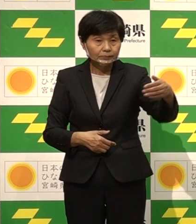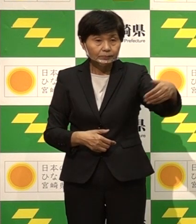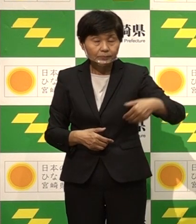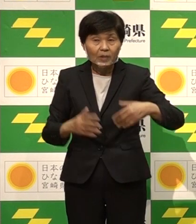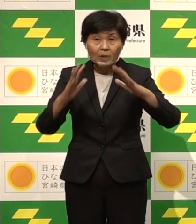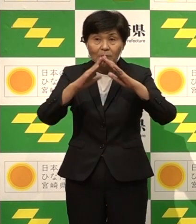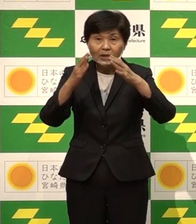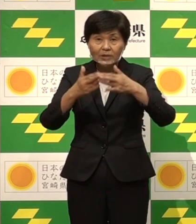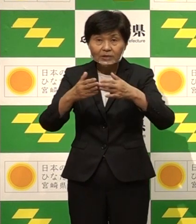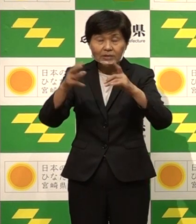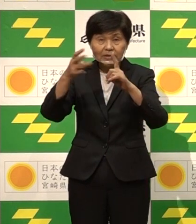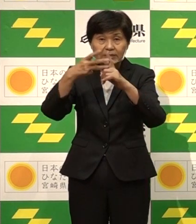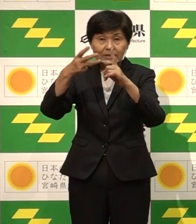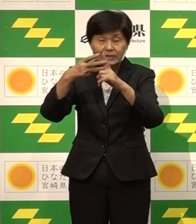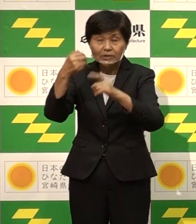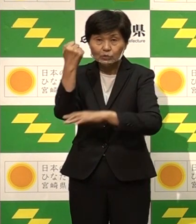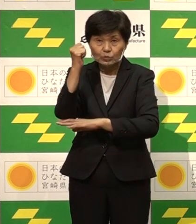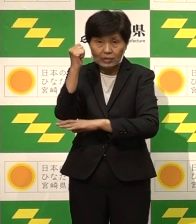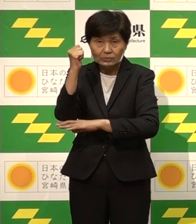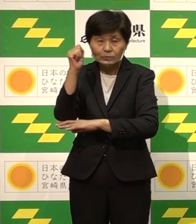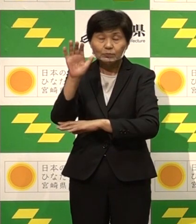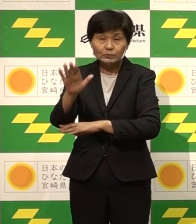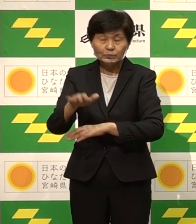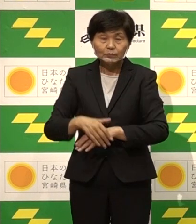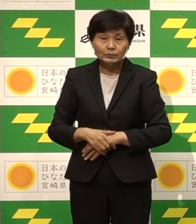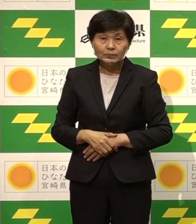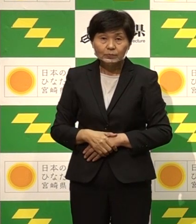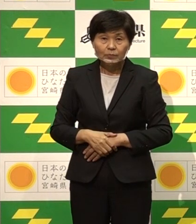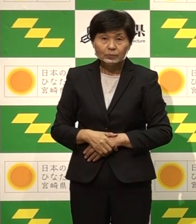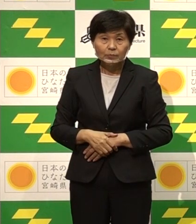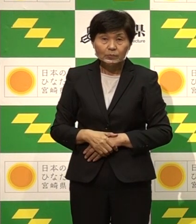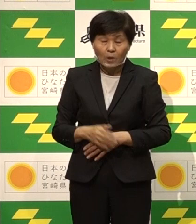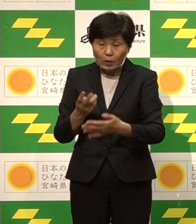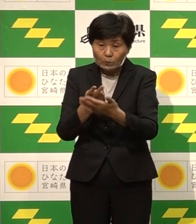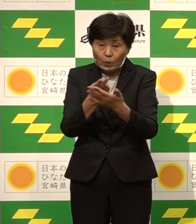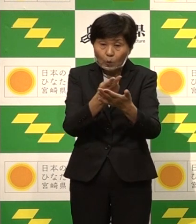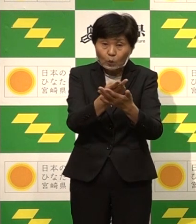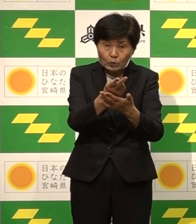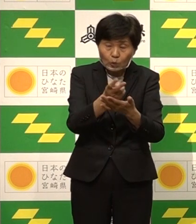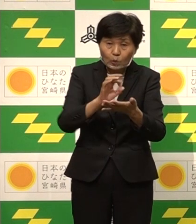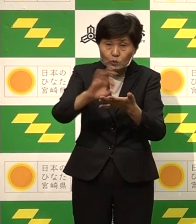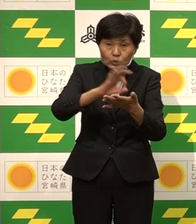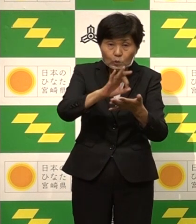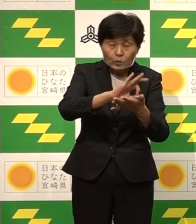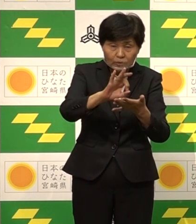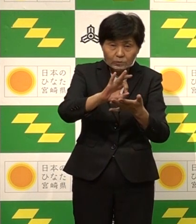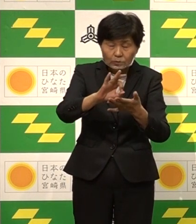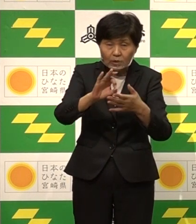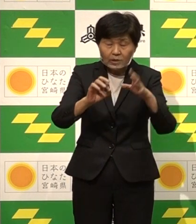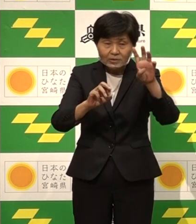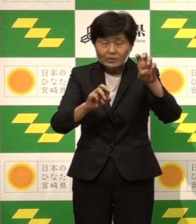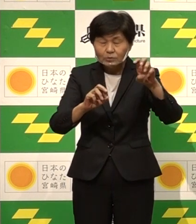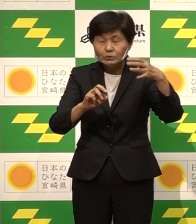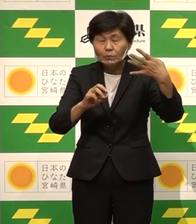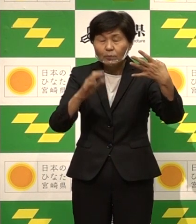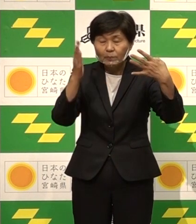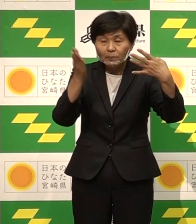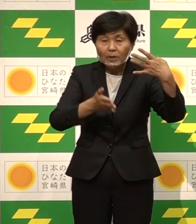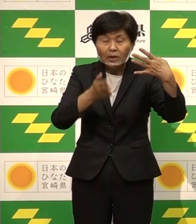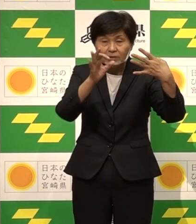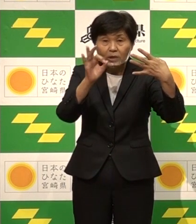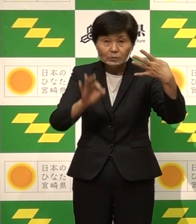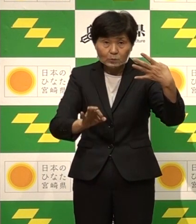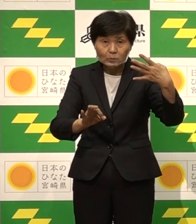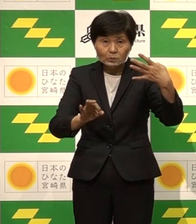宮崎日日新聞の草野です。病床使用率は 34% ということなんですけれども、はい、先